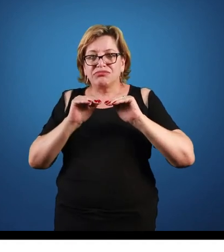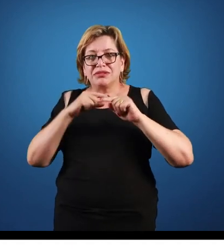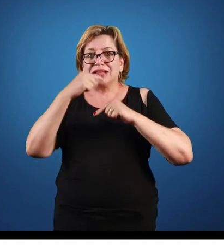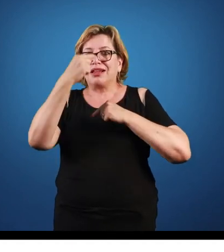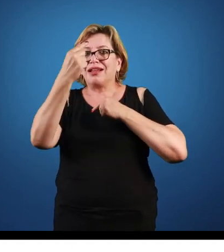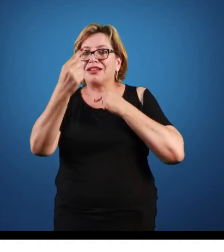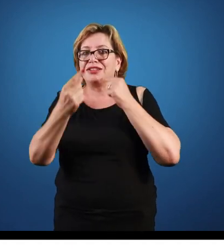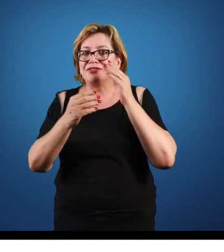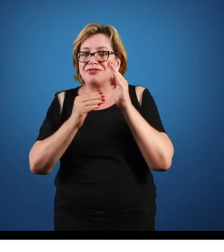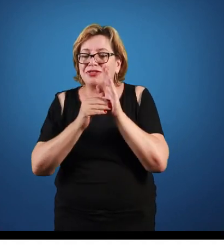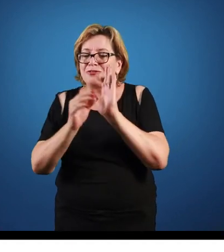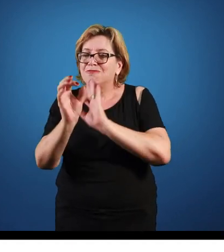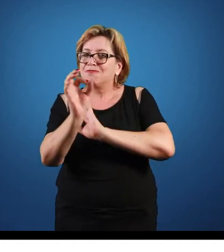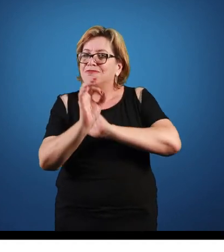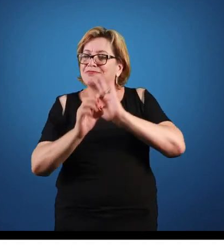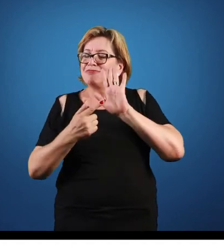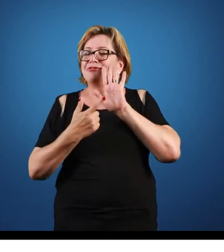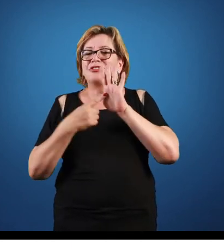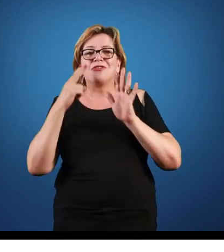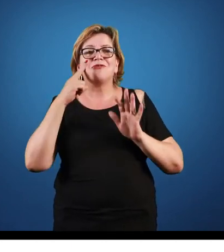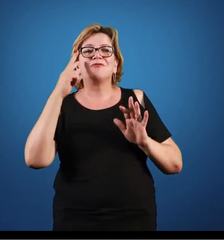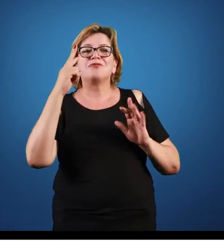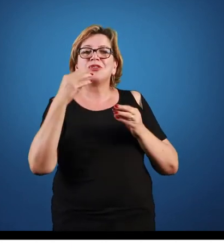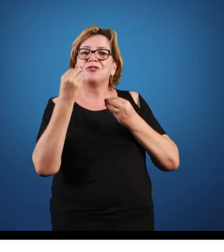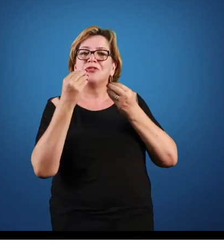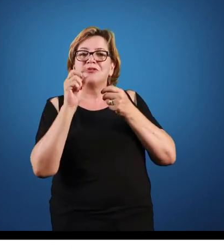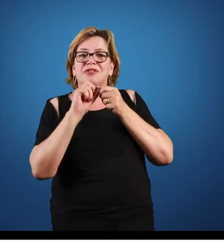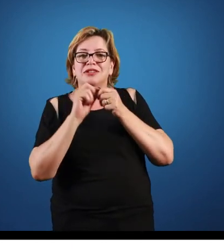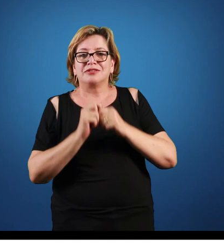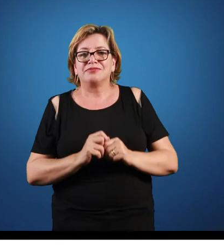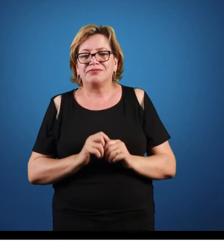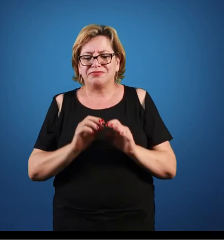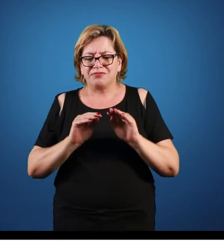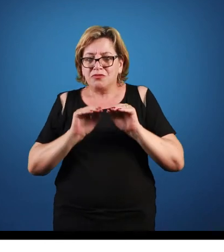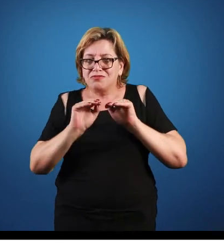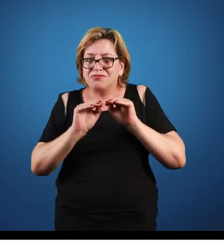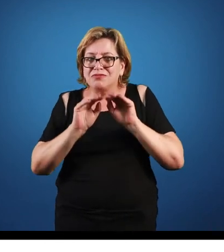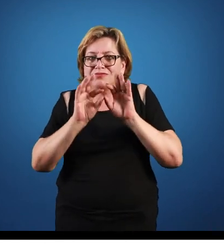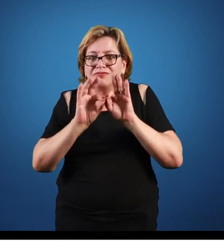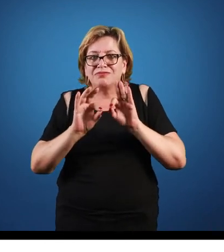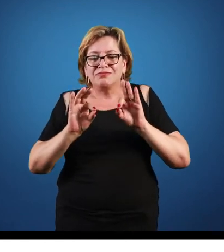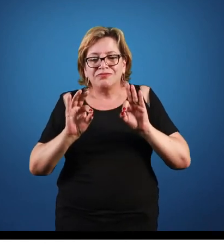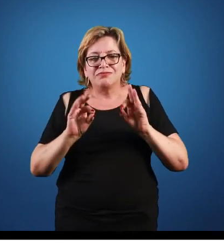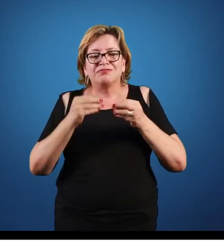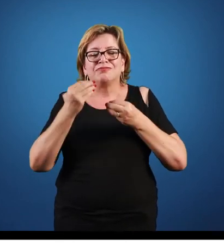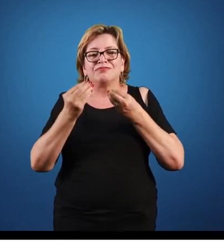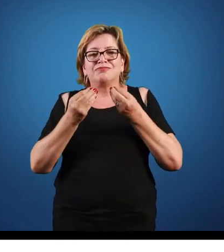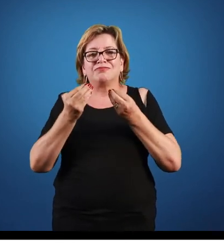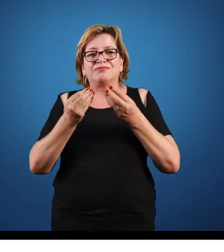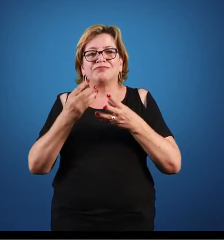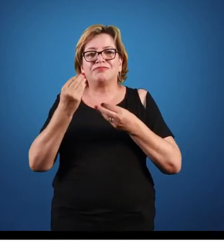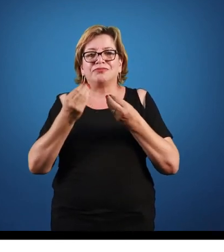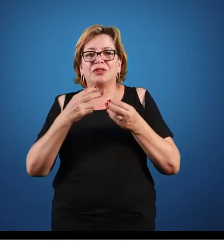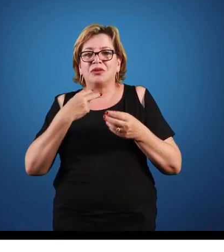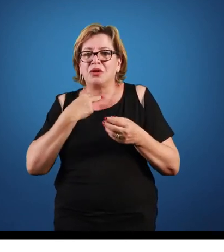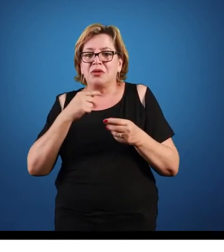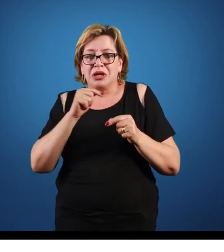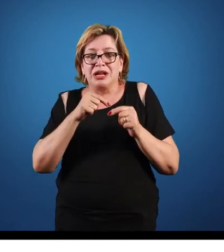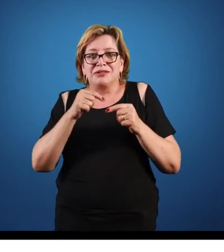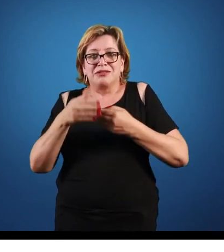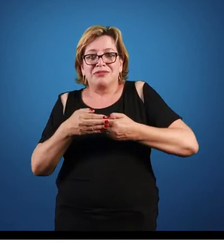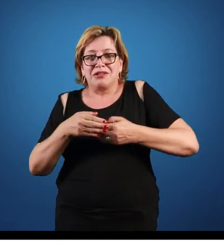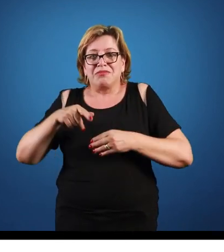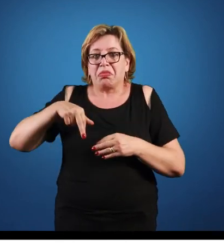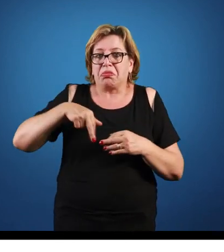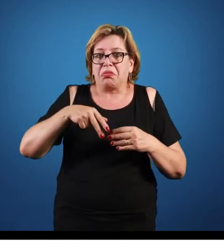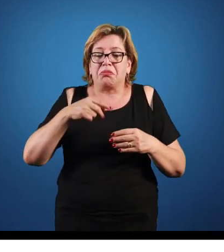vai fazer edições vão ver o processo pronto ok ele vai fazer um movimento simples que esse boneco ele tem movimentos limitados ele não dá pra andar nesse